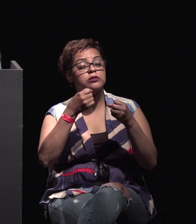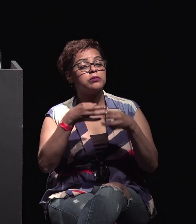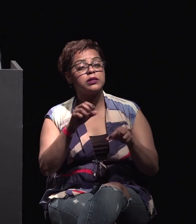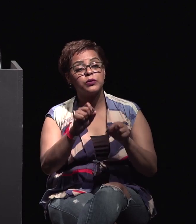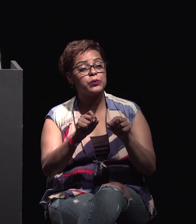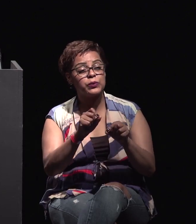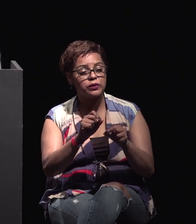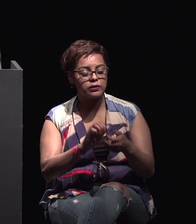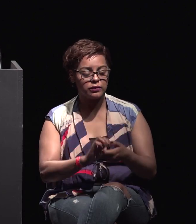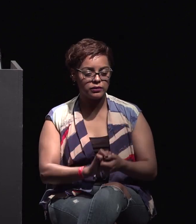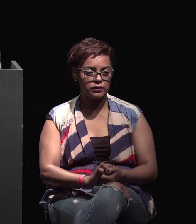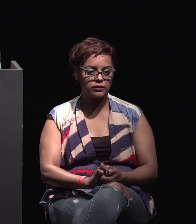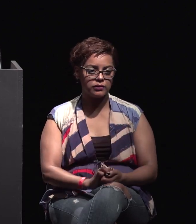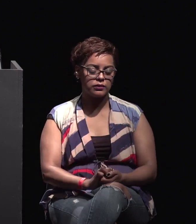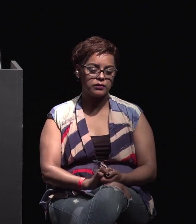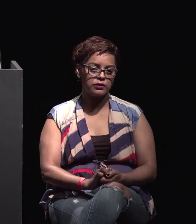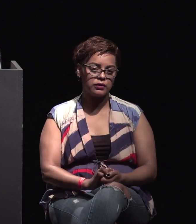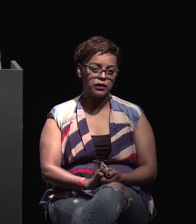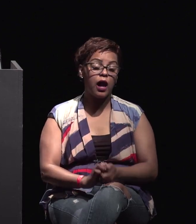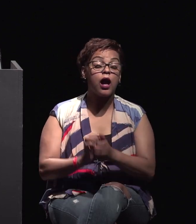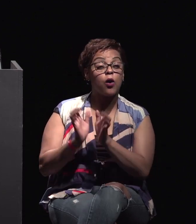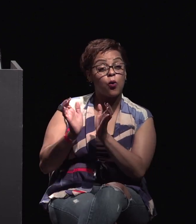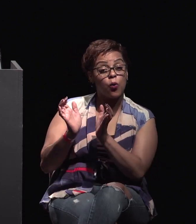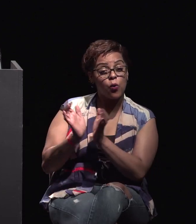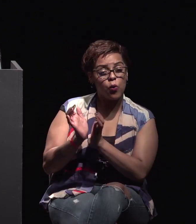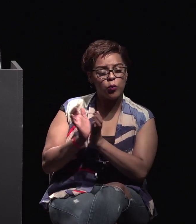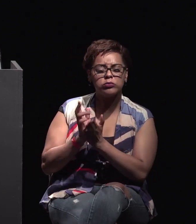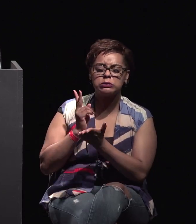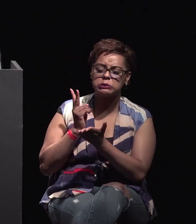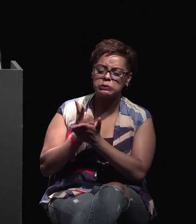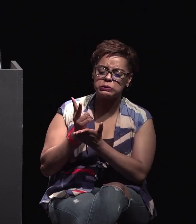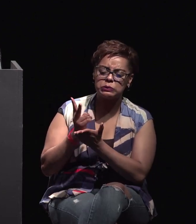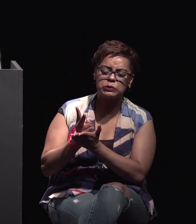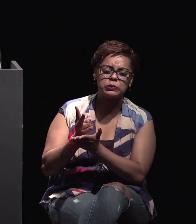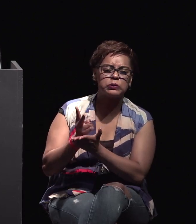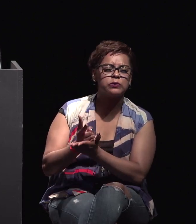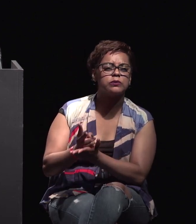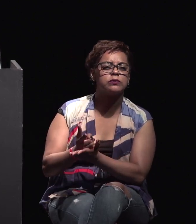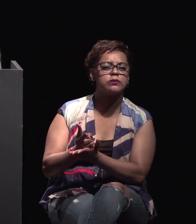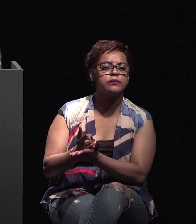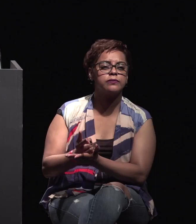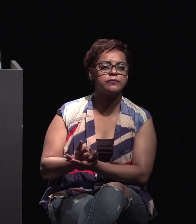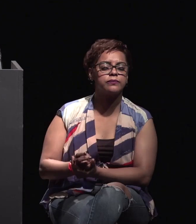mencionado grupos que continuam, de alguma forma,